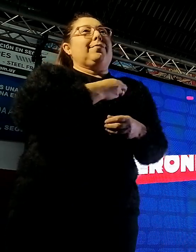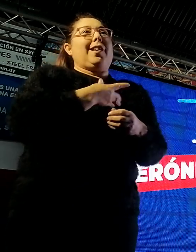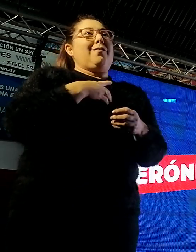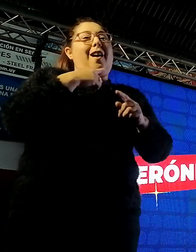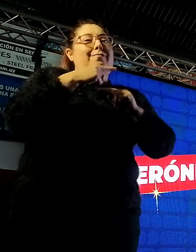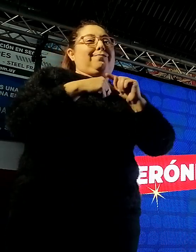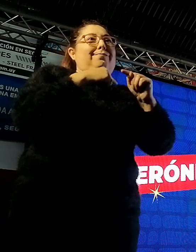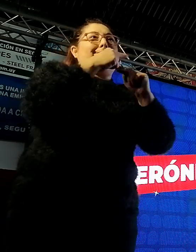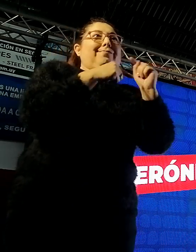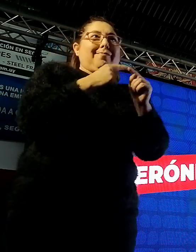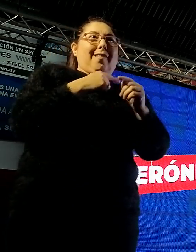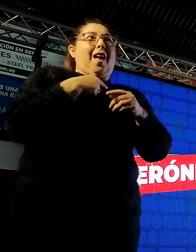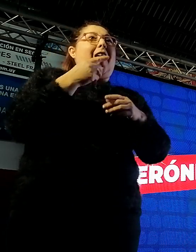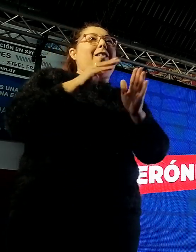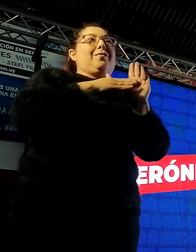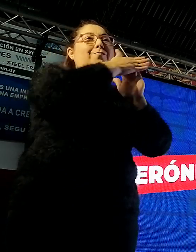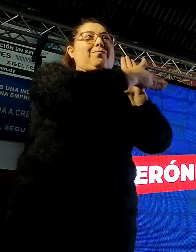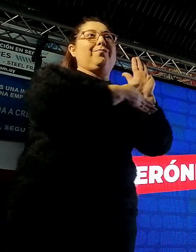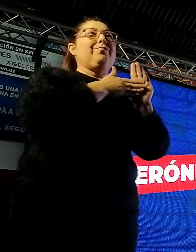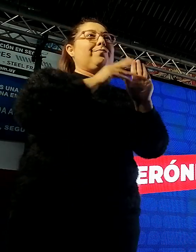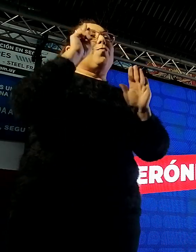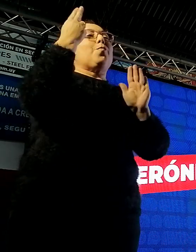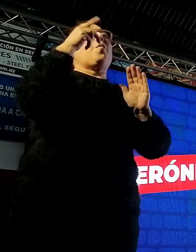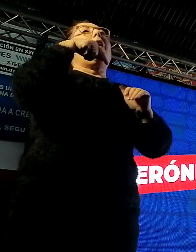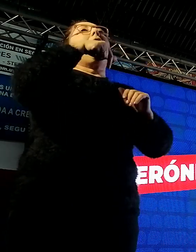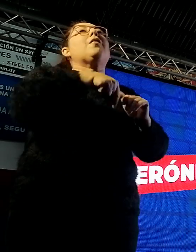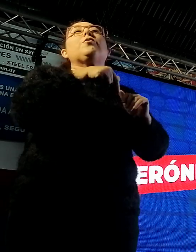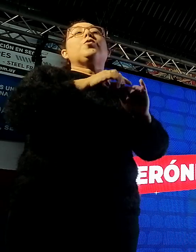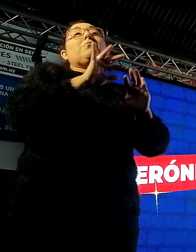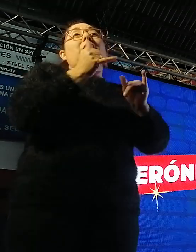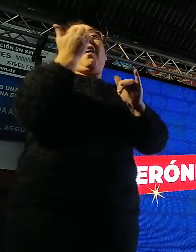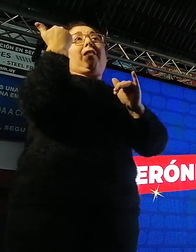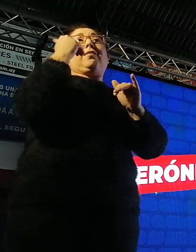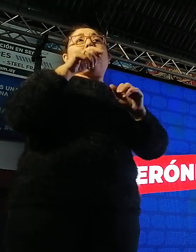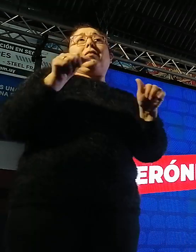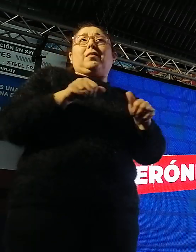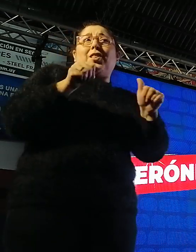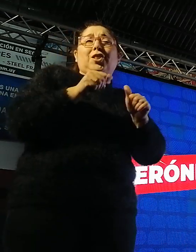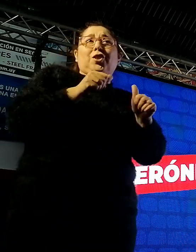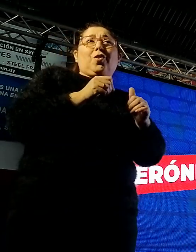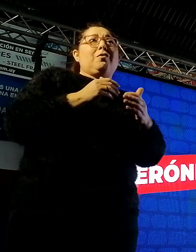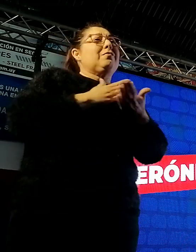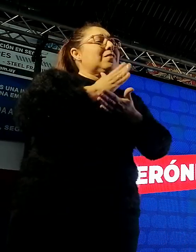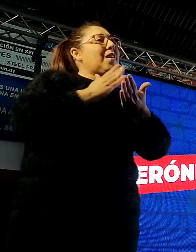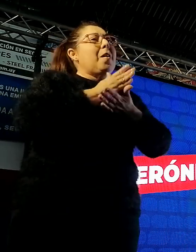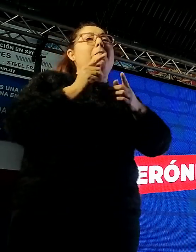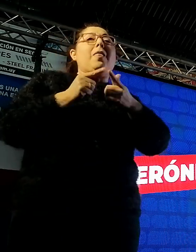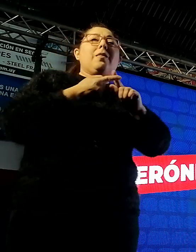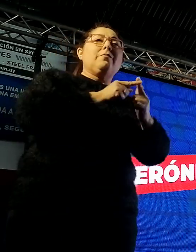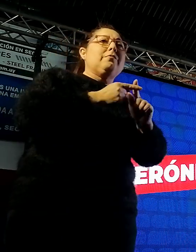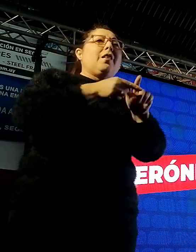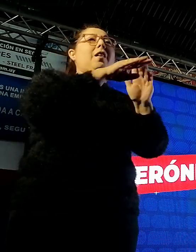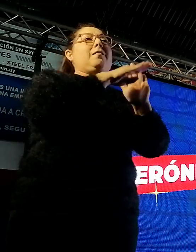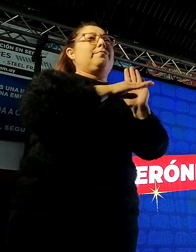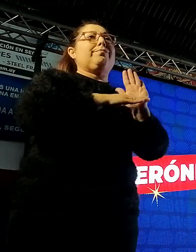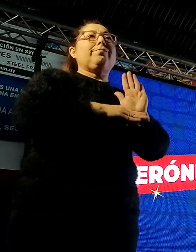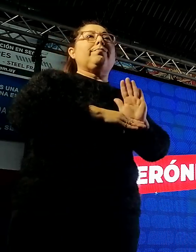a lo largo y ancho del país que se dispone hoy como lo hizo siempre a discutir propuestas programáticas